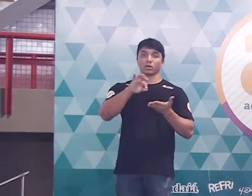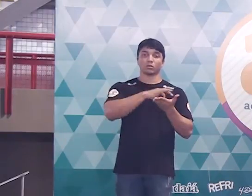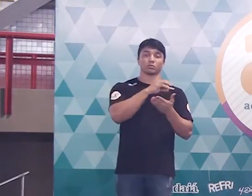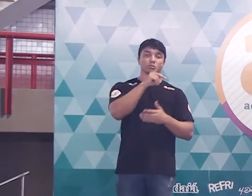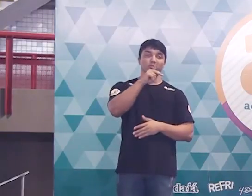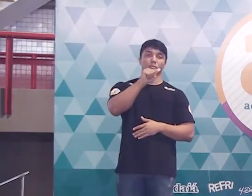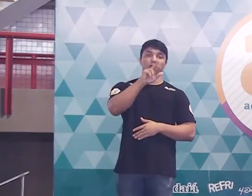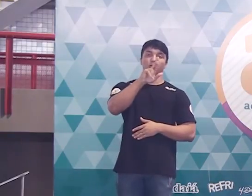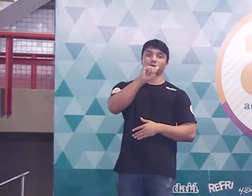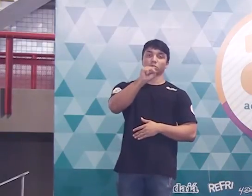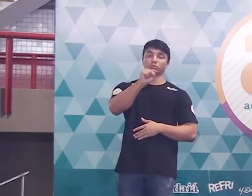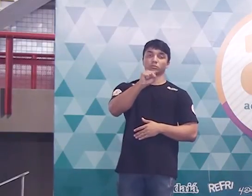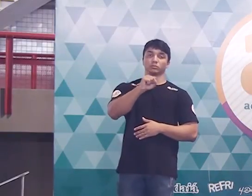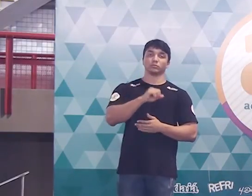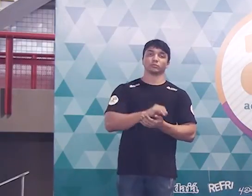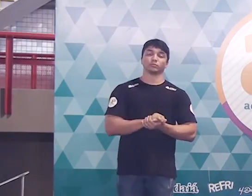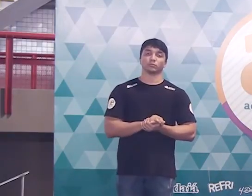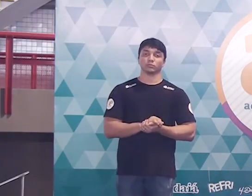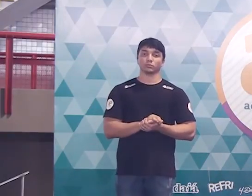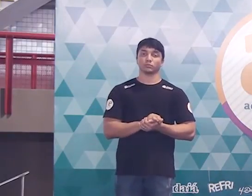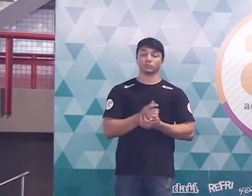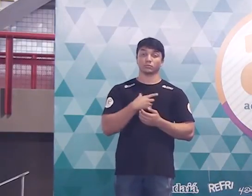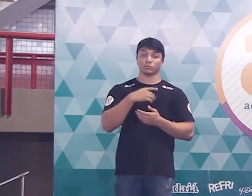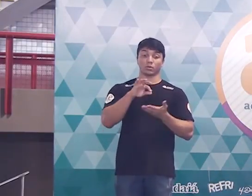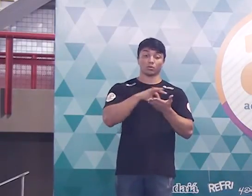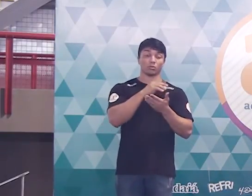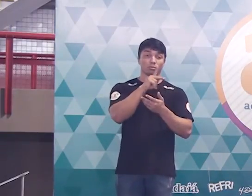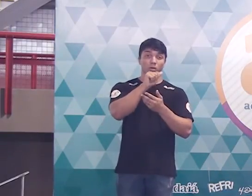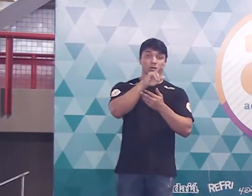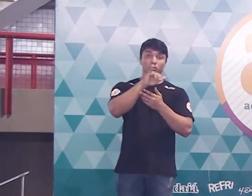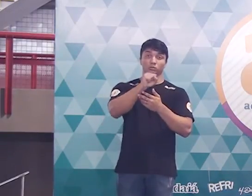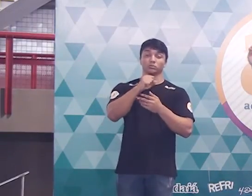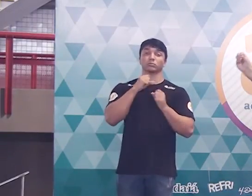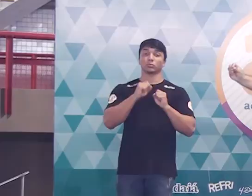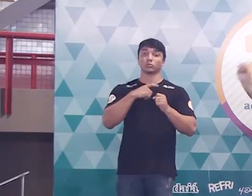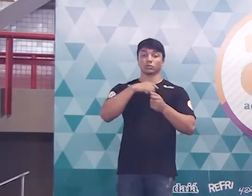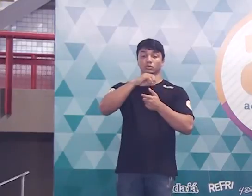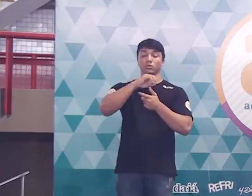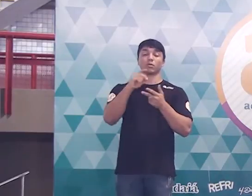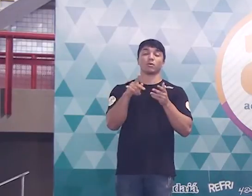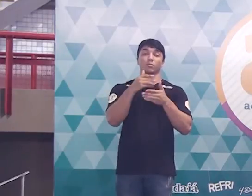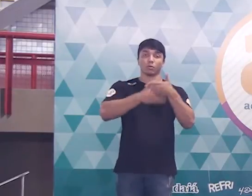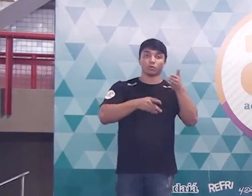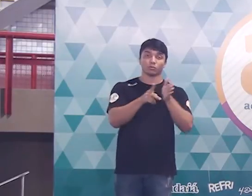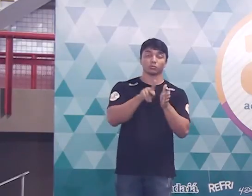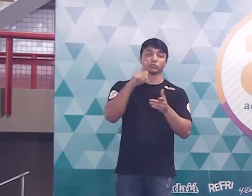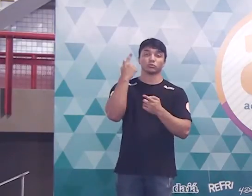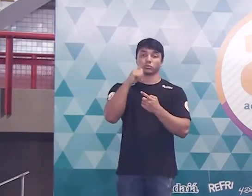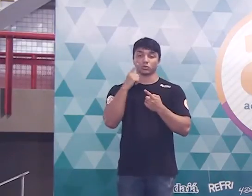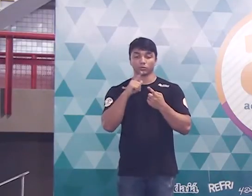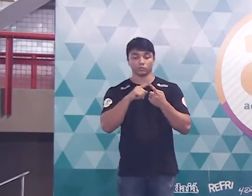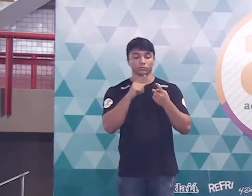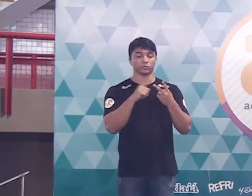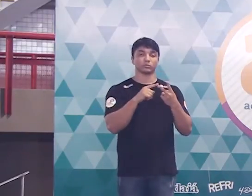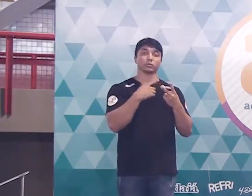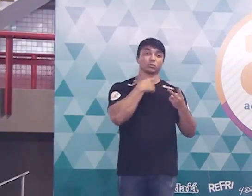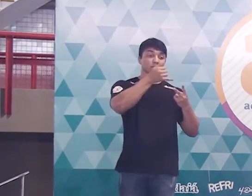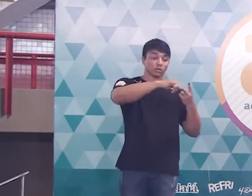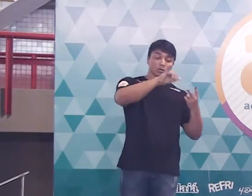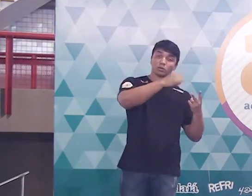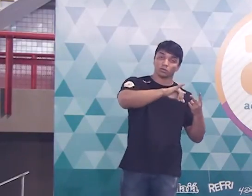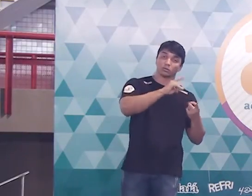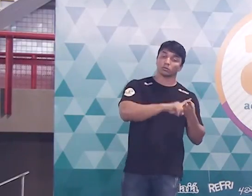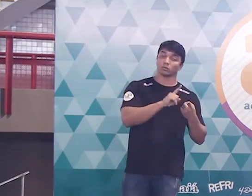Acordo de Paris. E lembre-se que esse Acordo de Paris ele pode cair na prova de geografia, ele pode cair na prova de